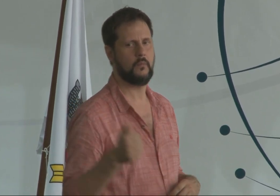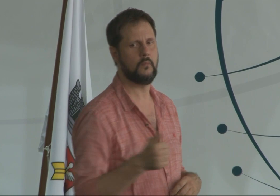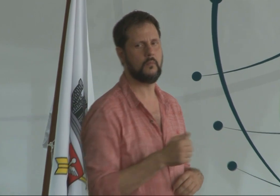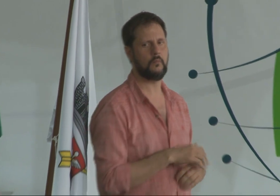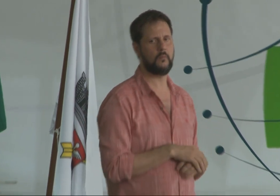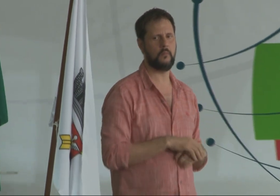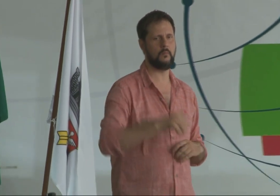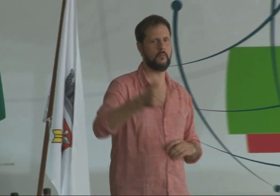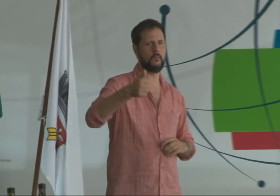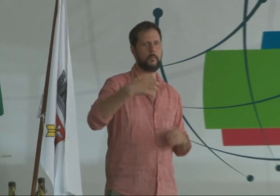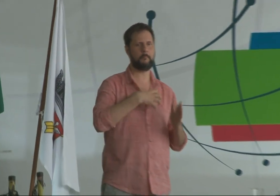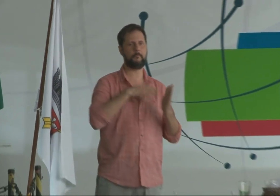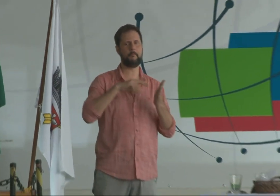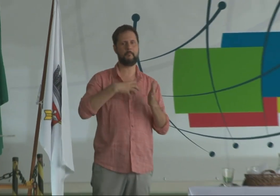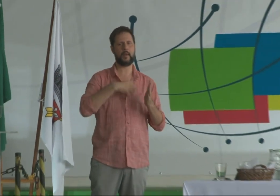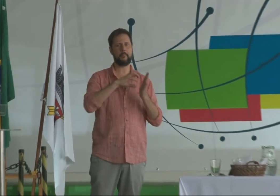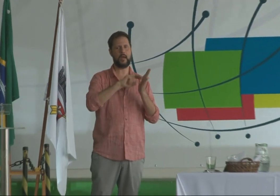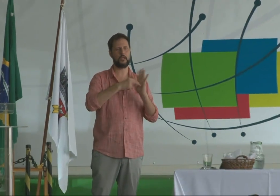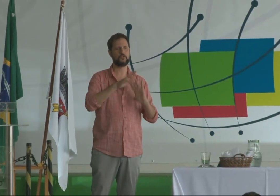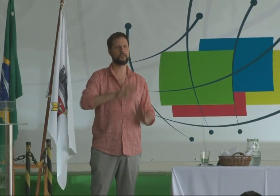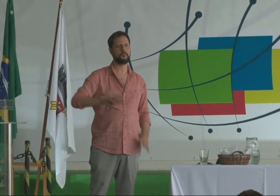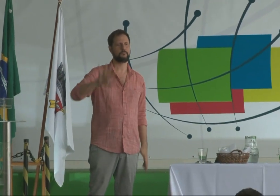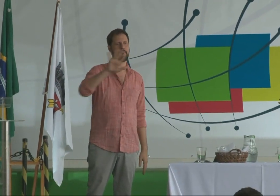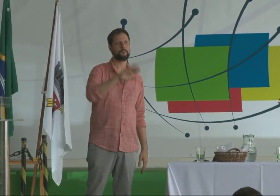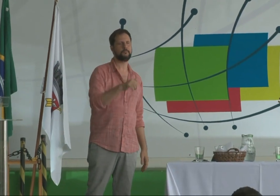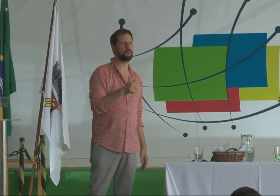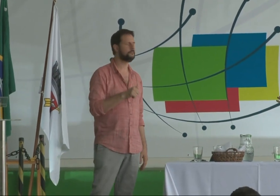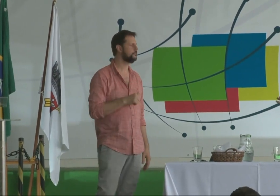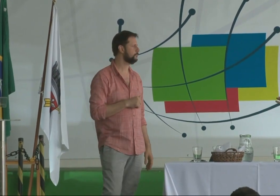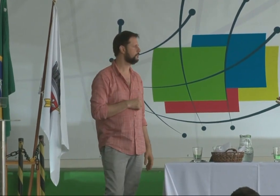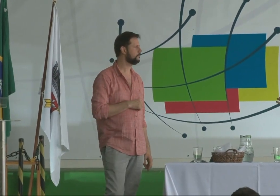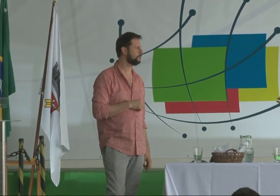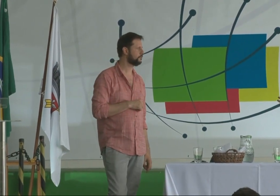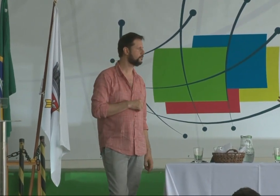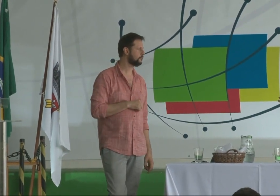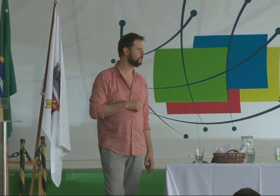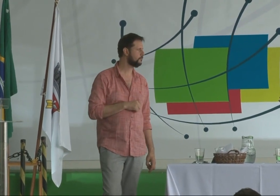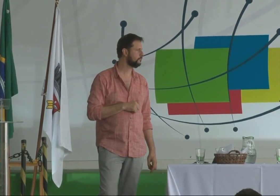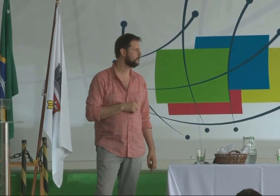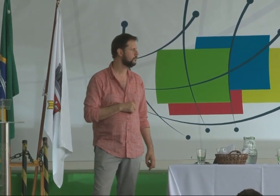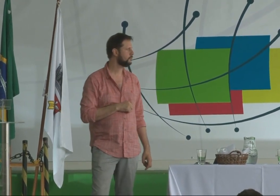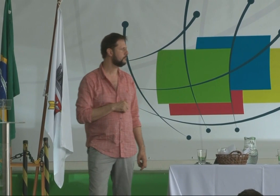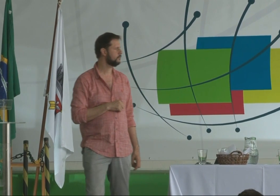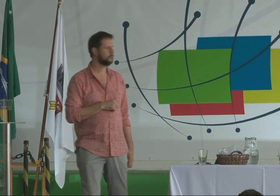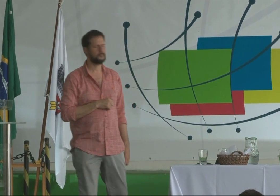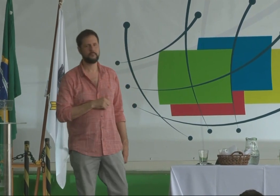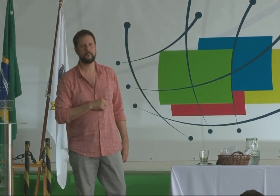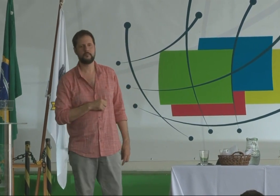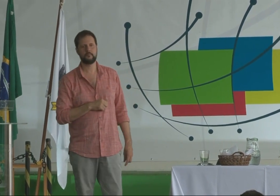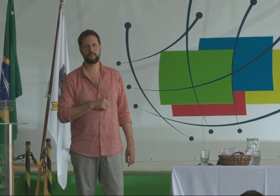Eu dizer uma que está